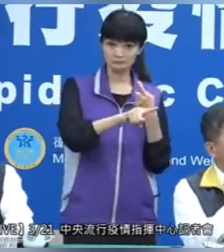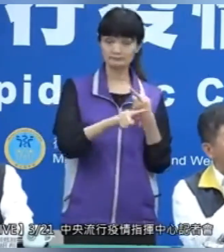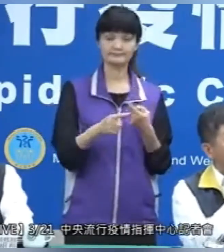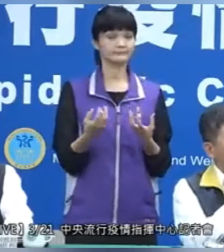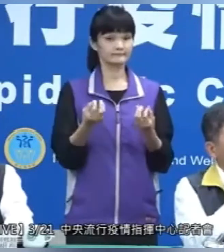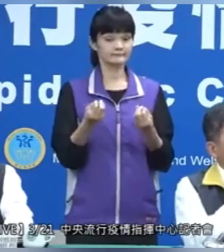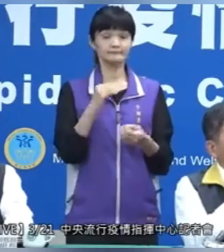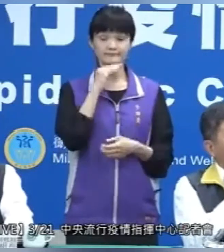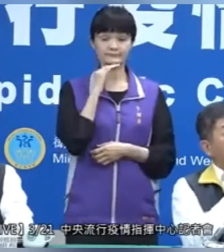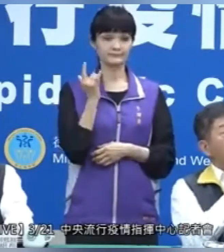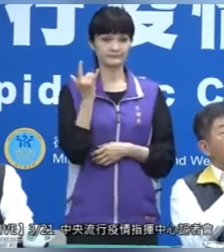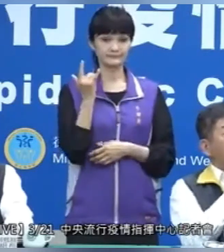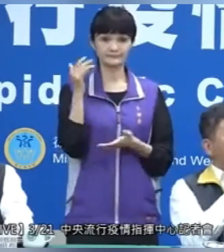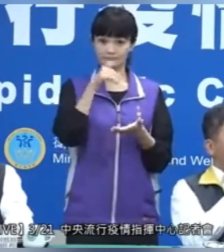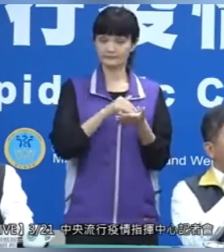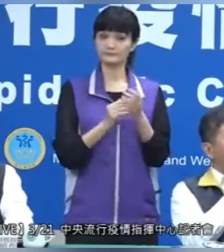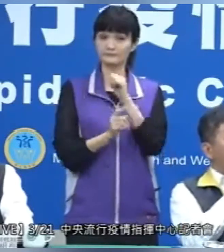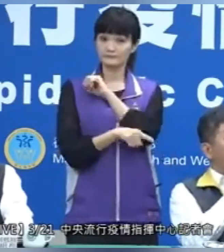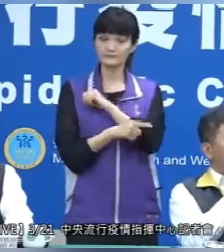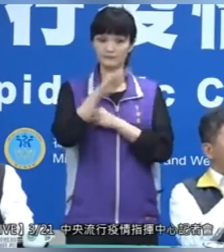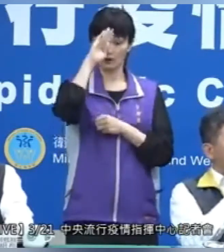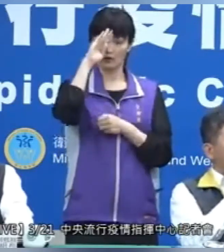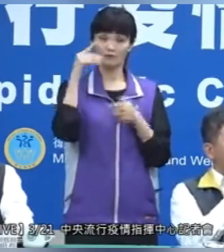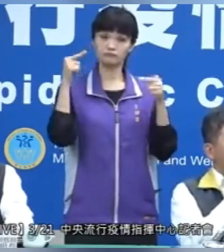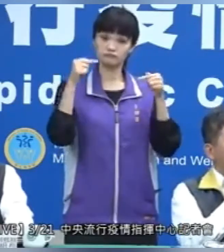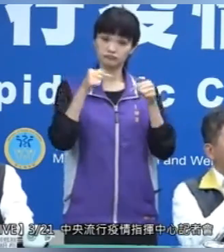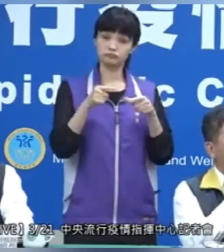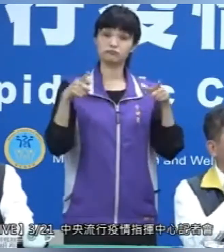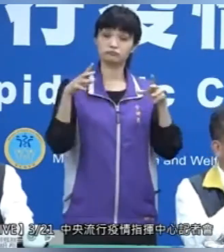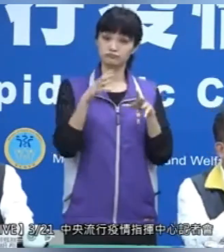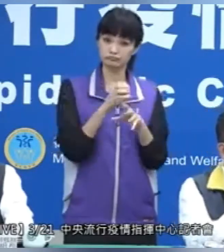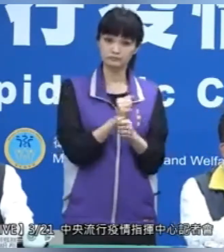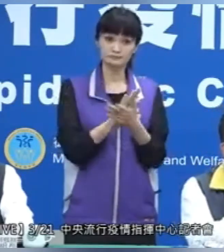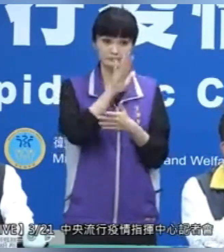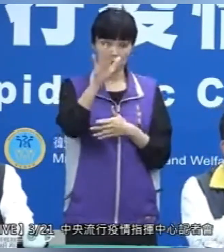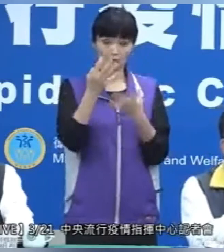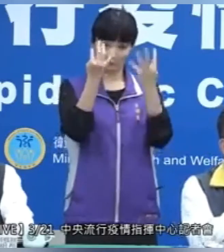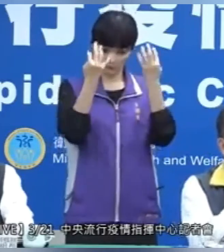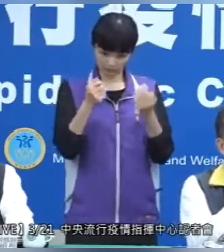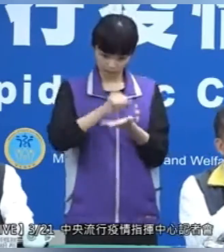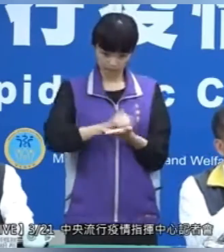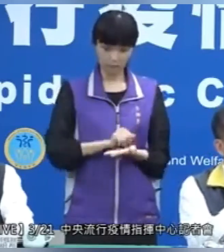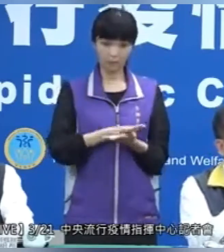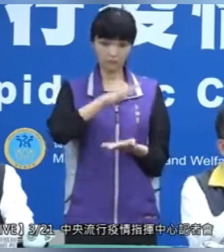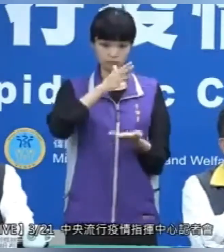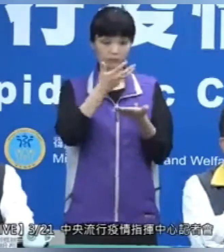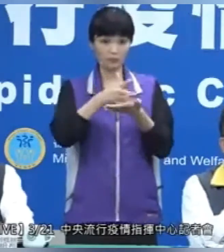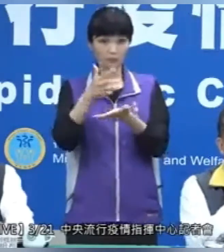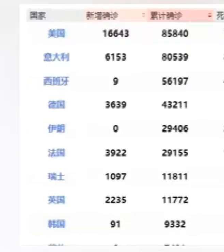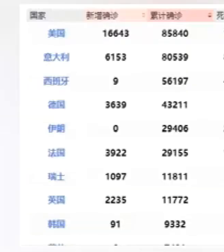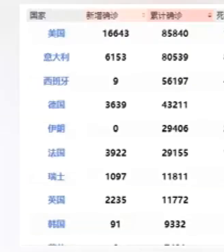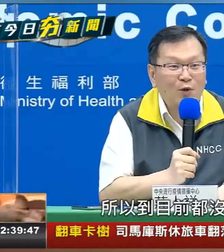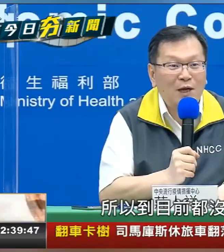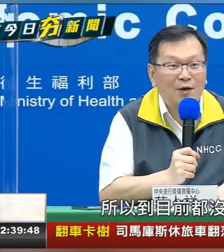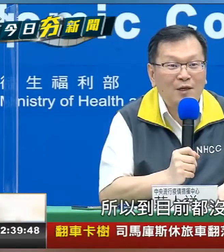最后在整个疫情渐渐过去了，大量的数据出来了。好，大家可以来做这方面的探